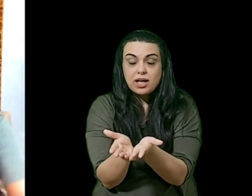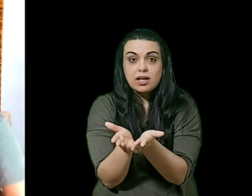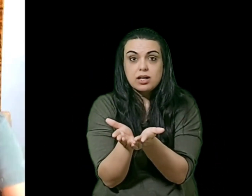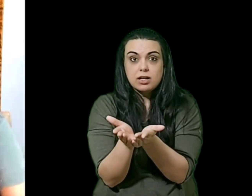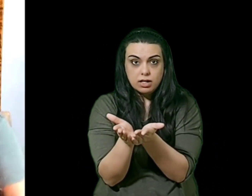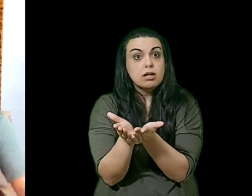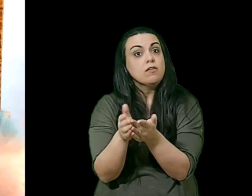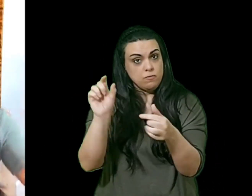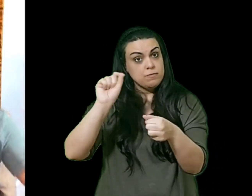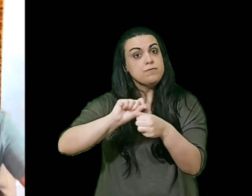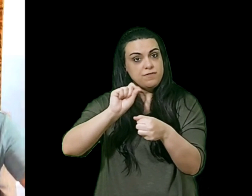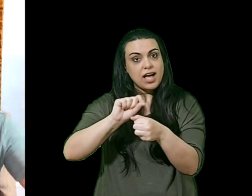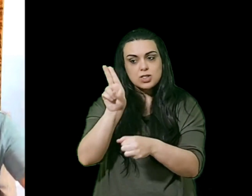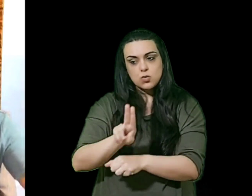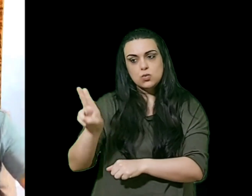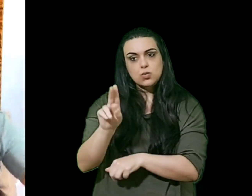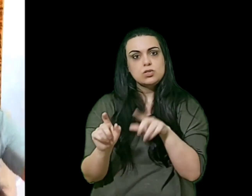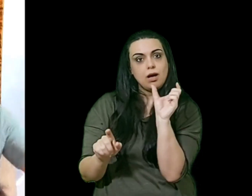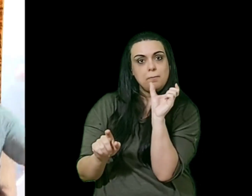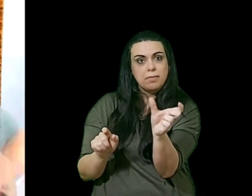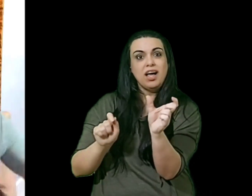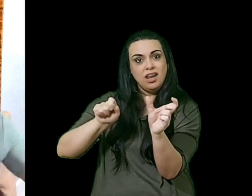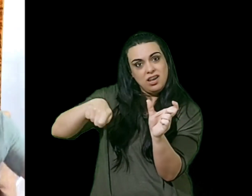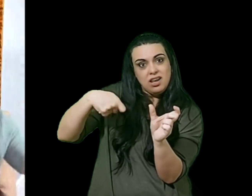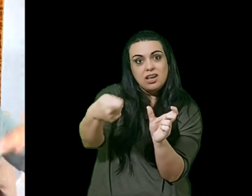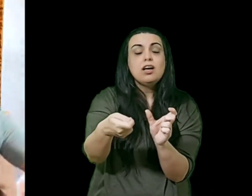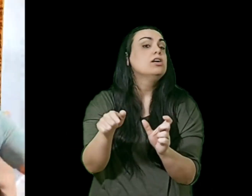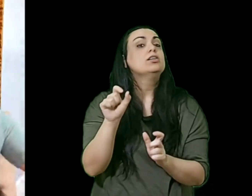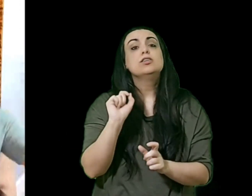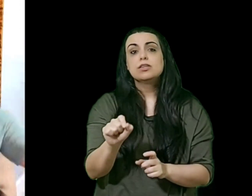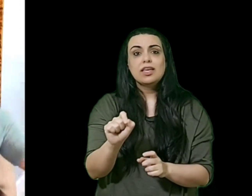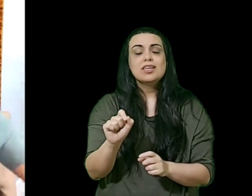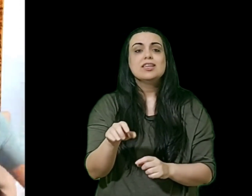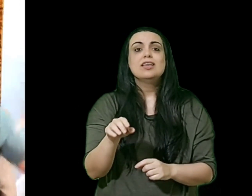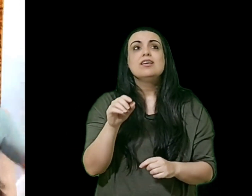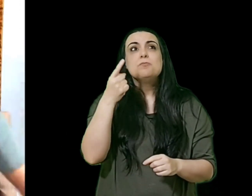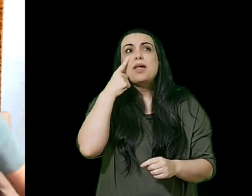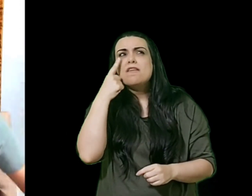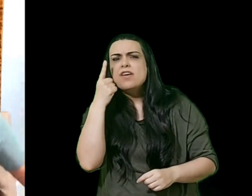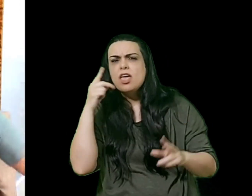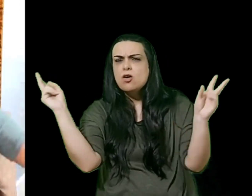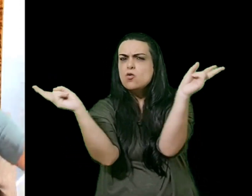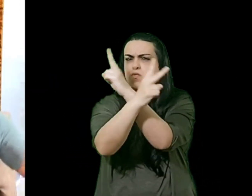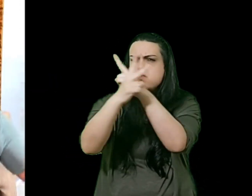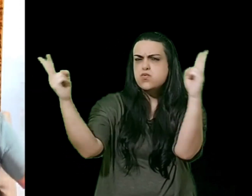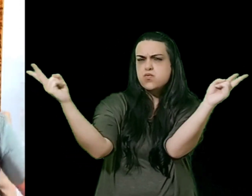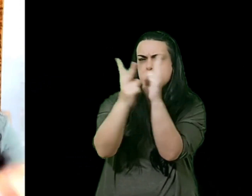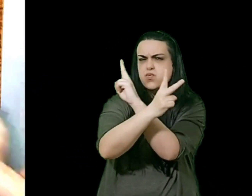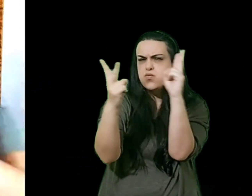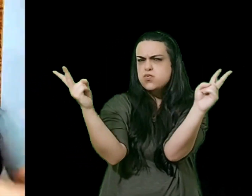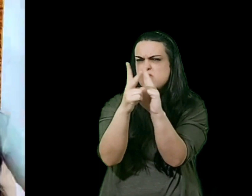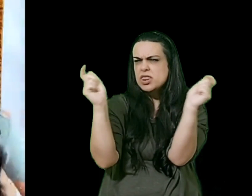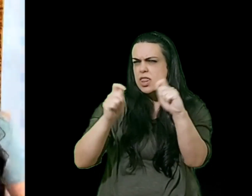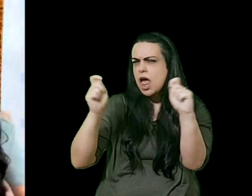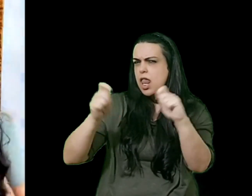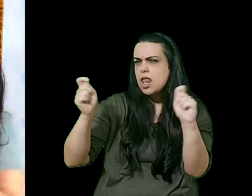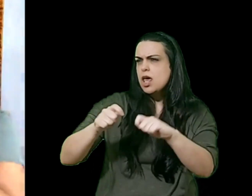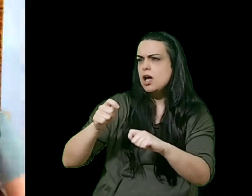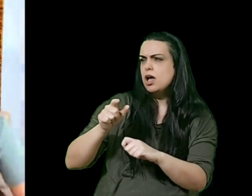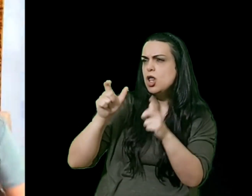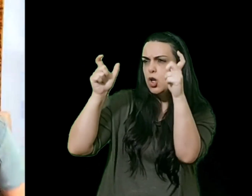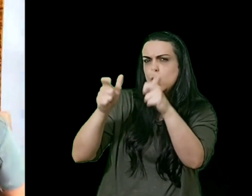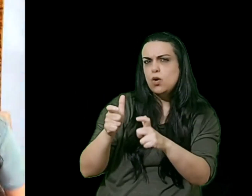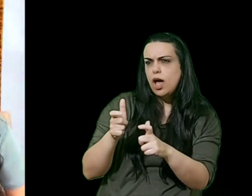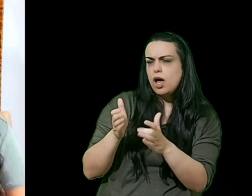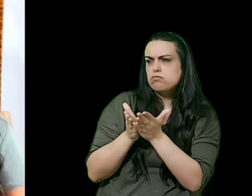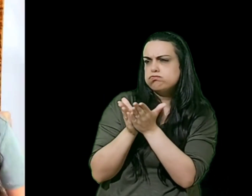faziam uso dessa palavra para determinar se os ventos oportunos eram chegados para ir a tal lugar ou para ir